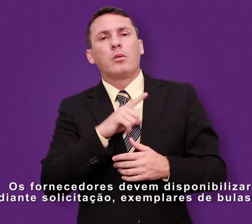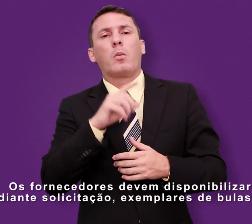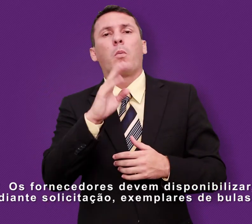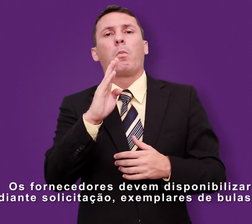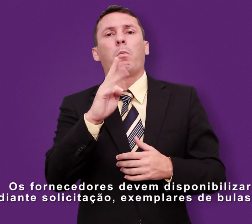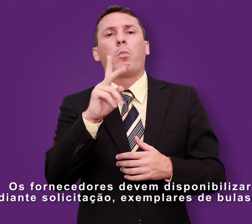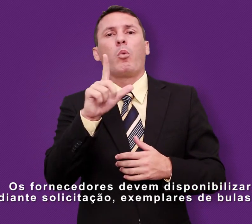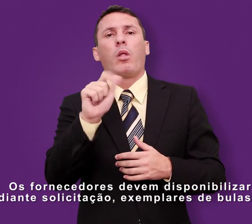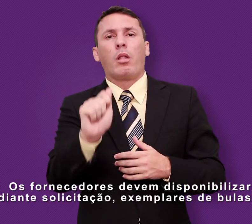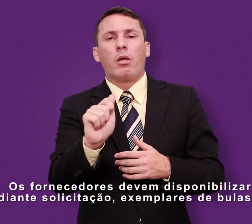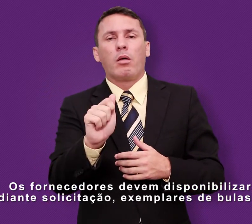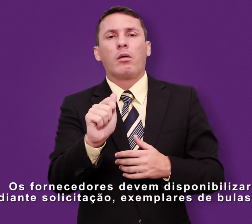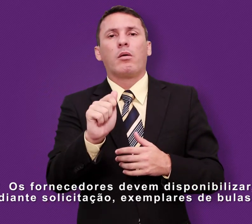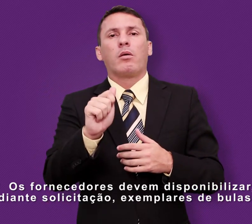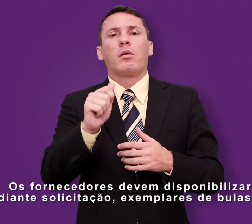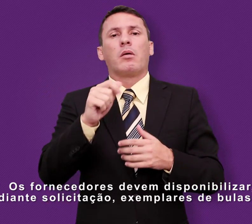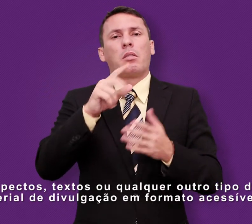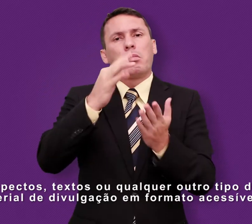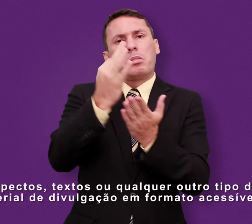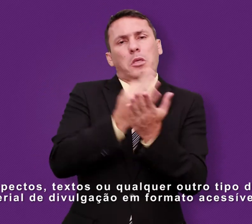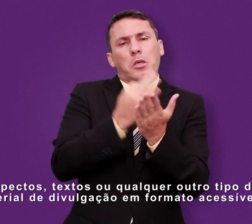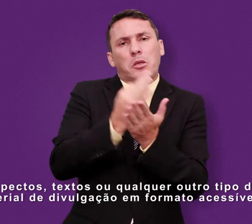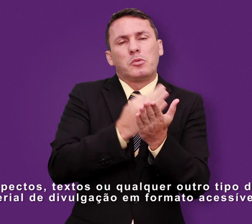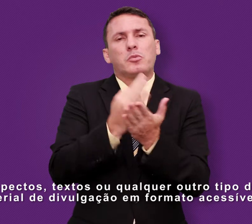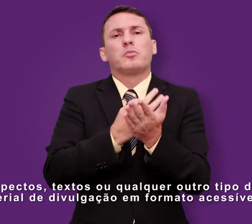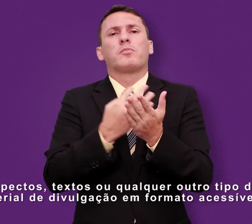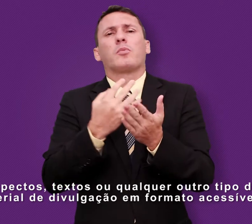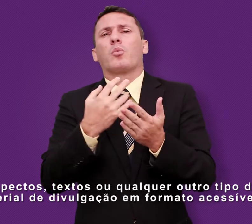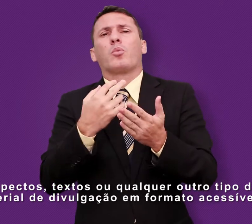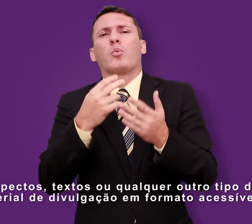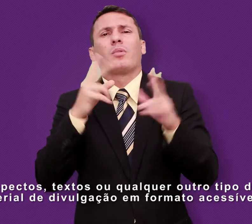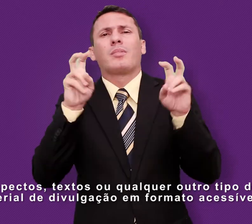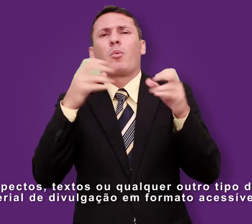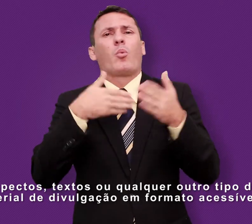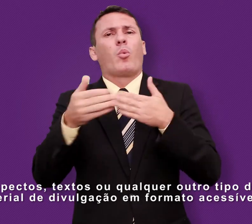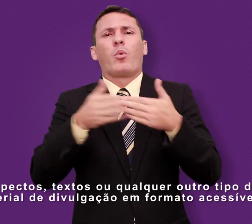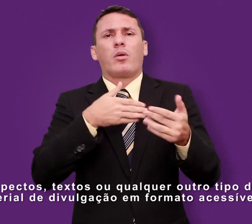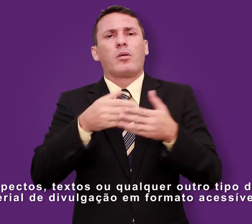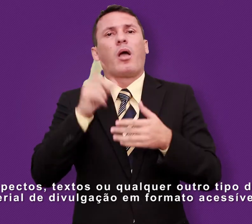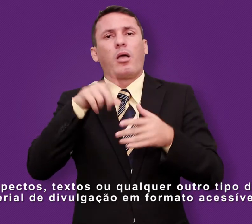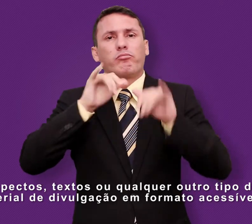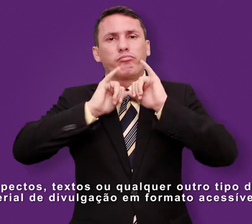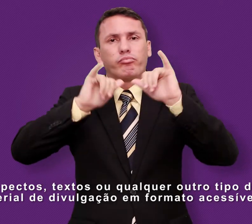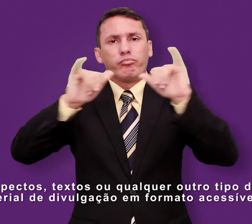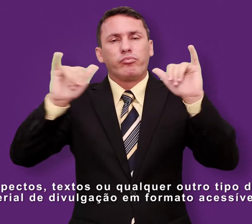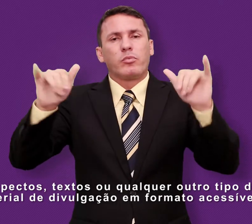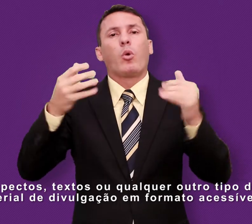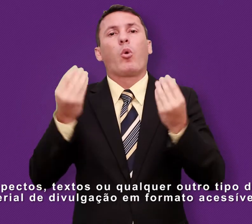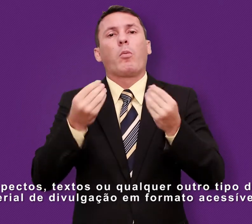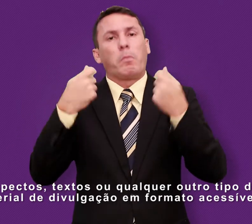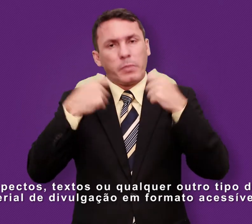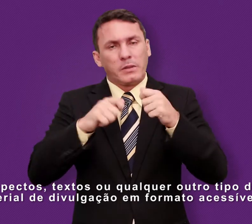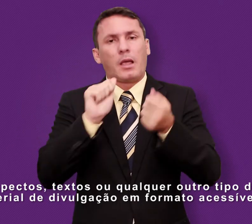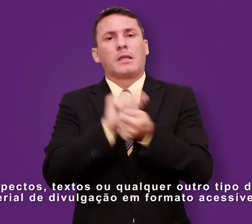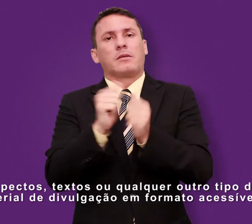solicitação, exemplares de bulas, prospectos, textos ou qualquer outro tipo de material de divulgação em